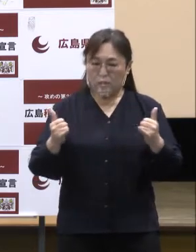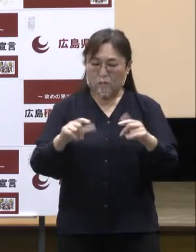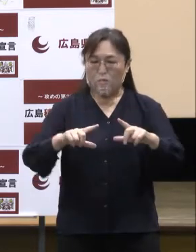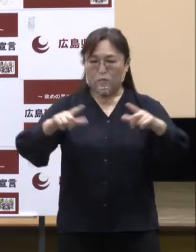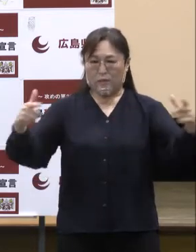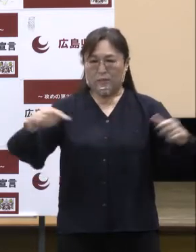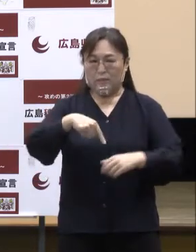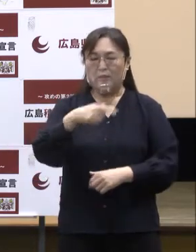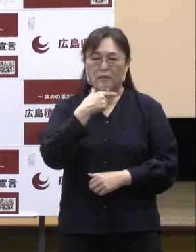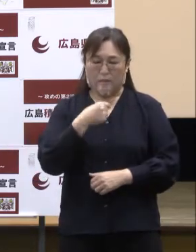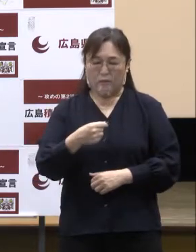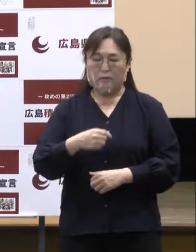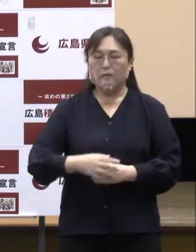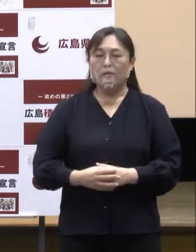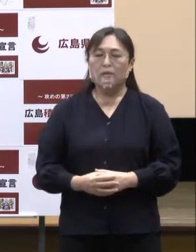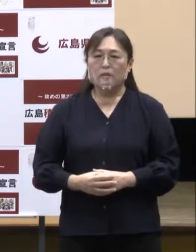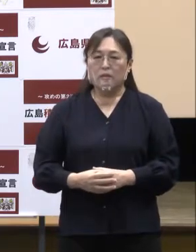でございます。